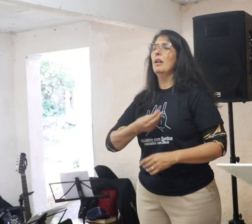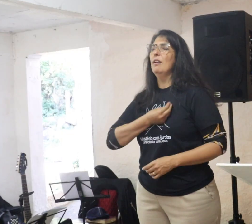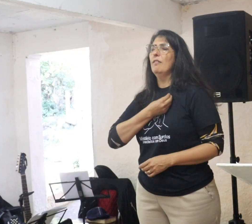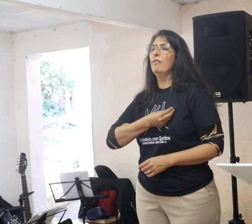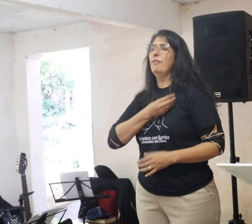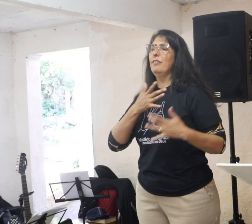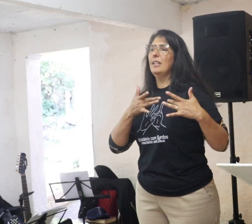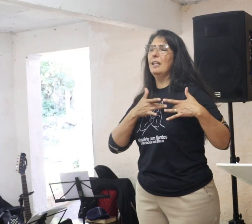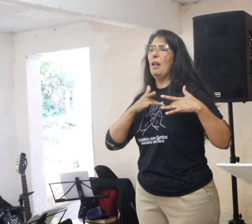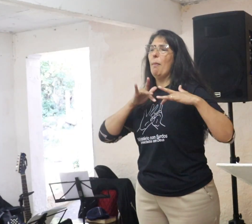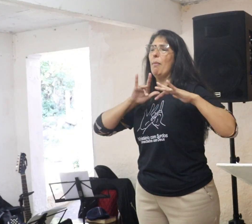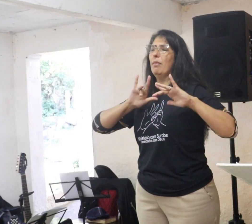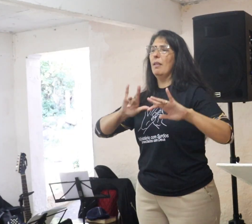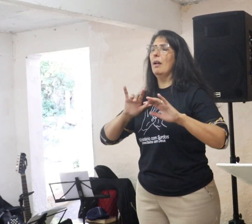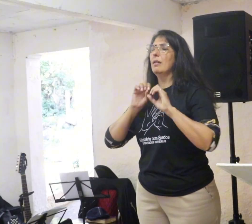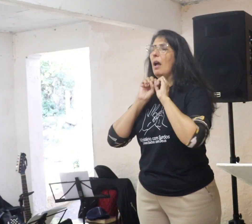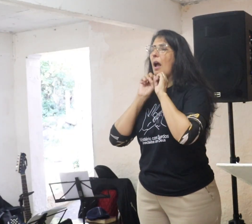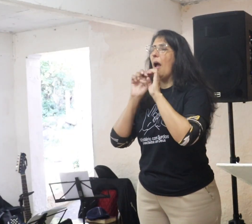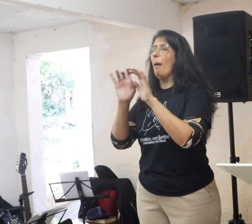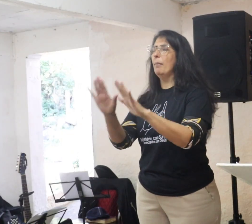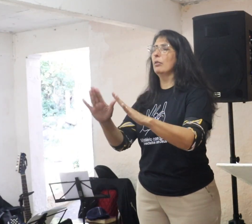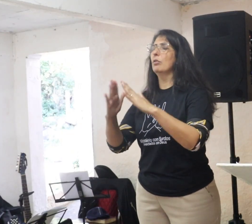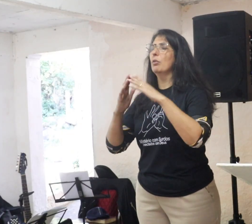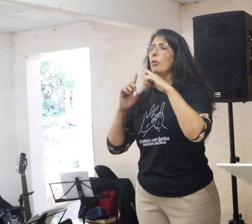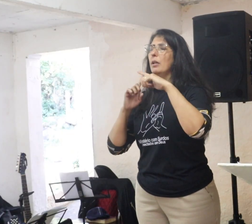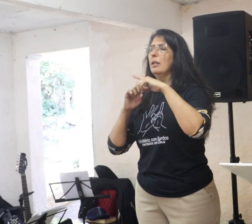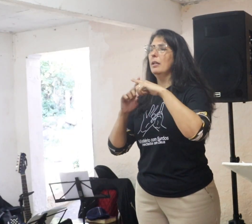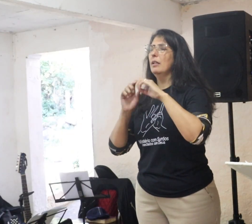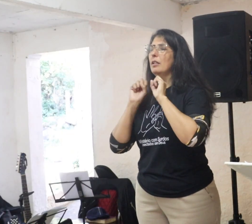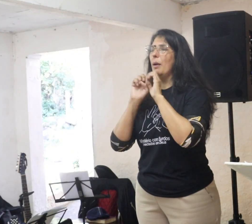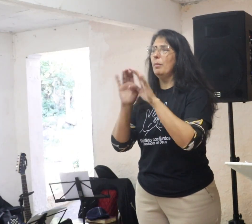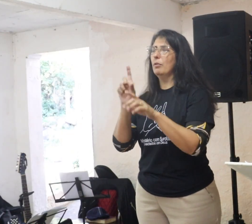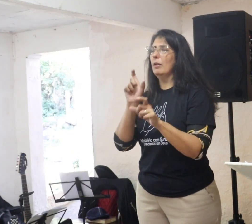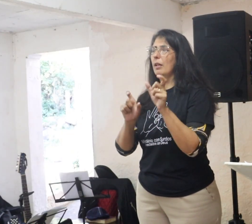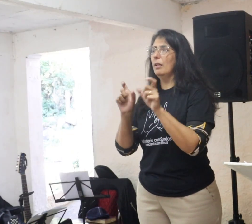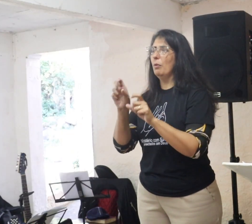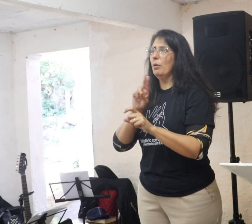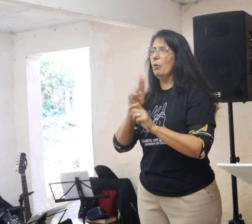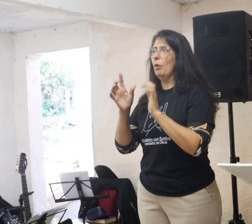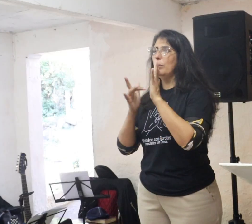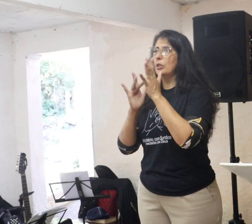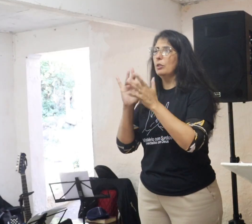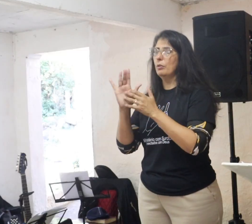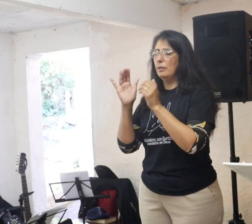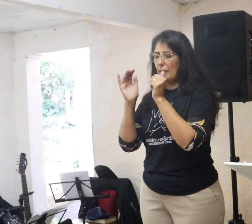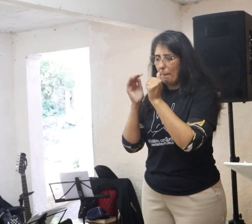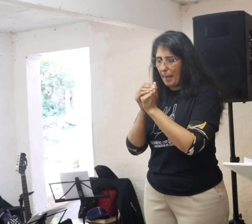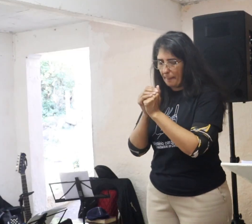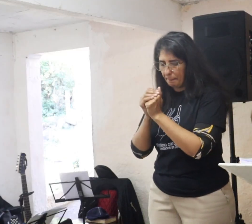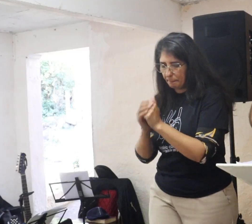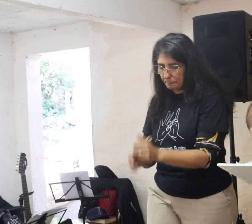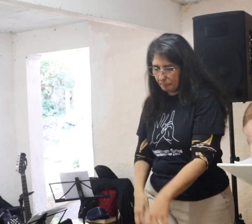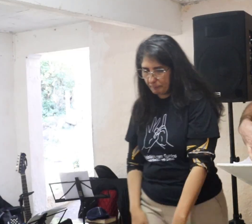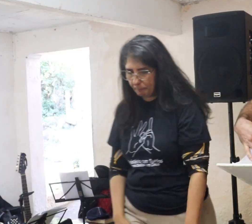essa igreja, abençoa cada um aqui, a nossa oração em nome de Jesus. Amém. Amém.